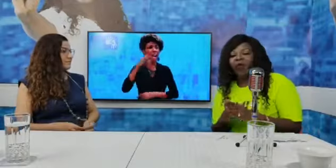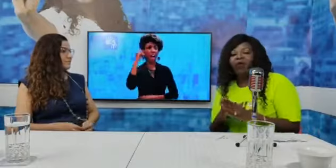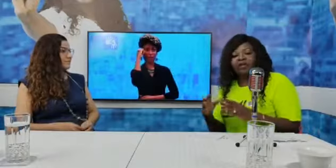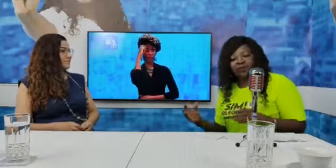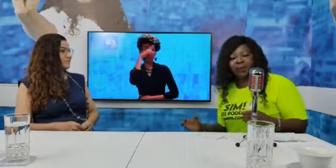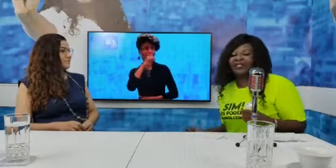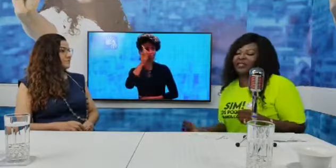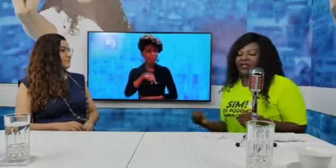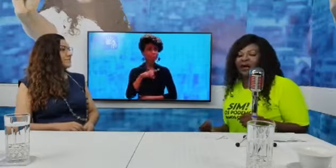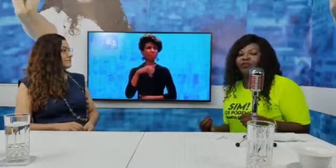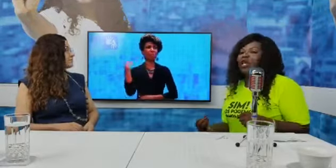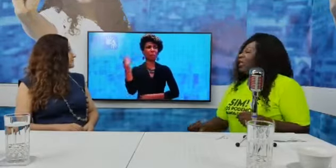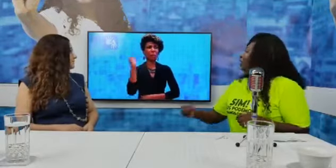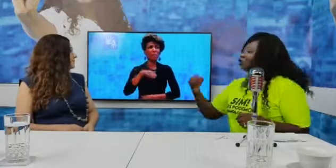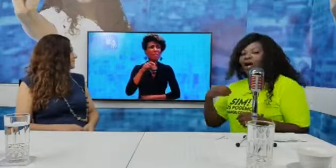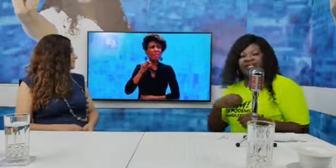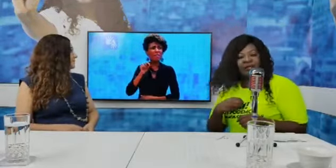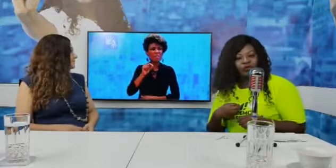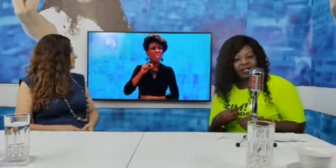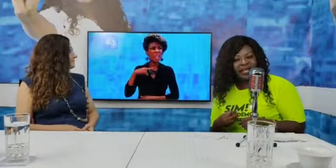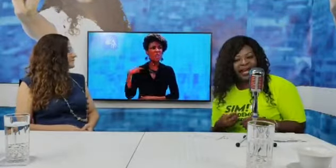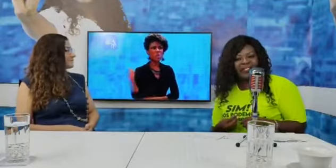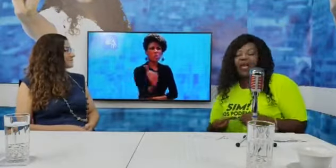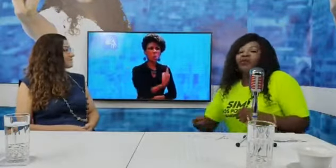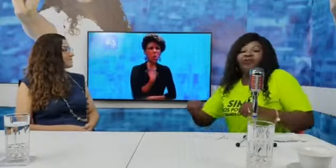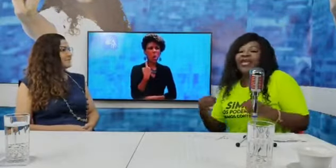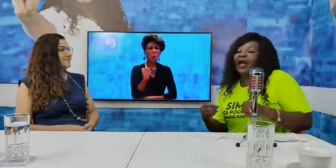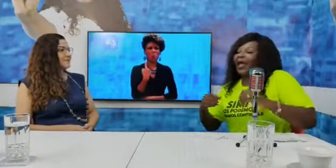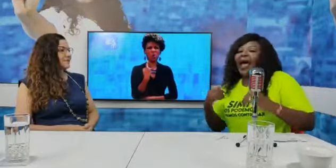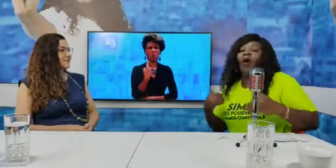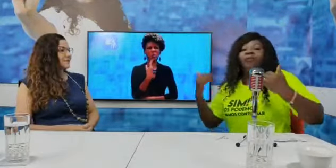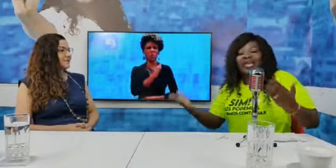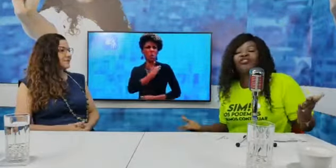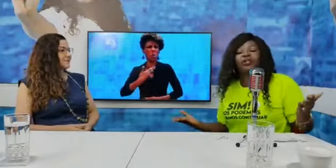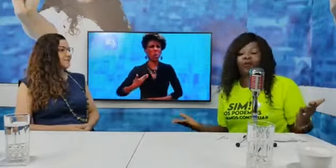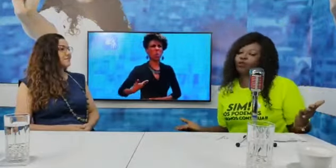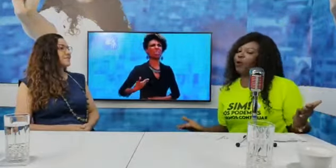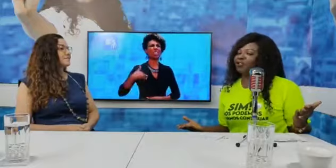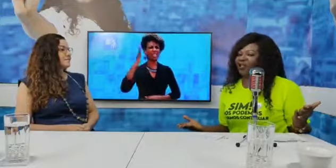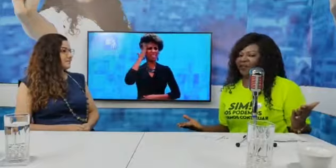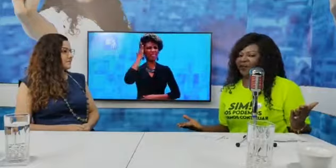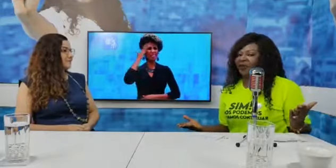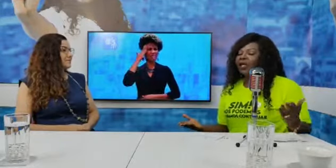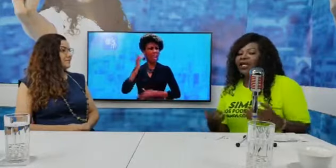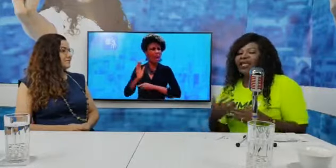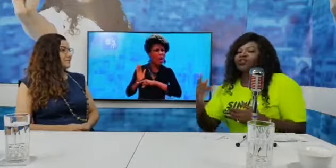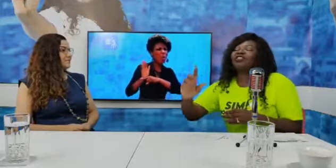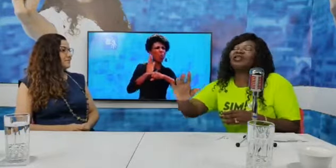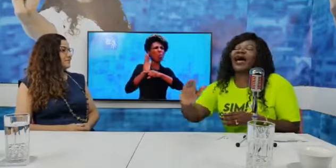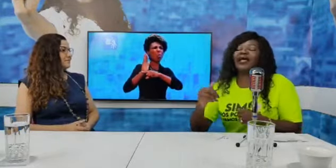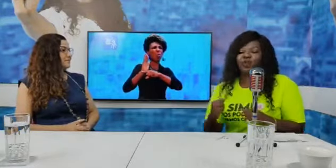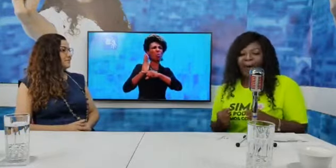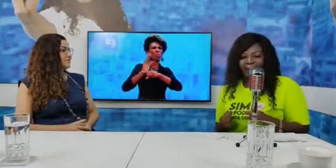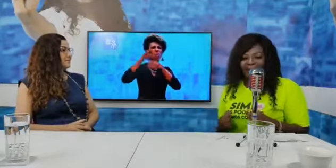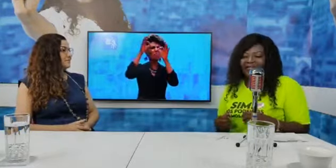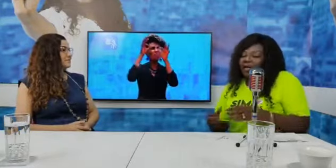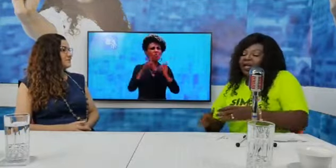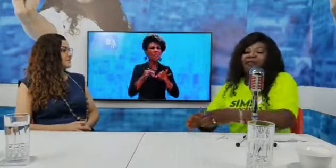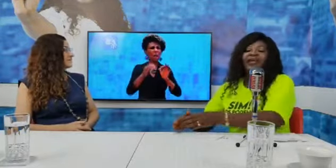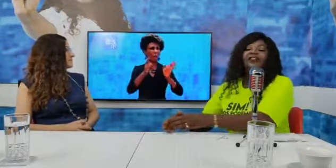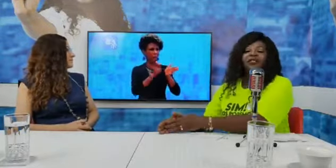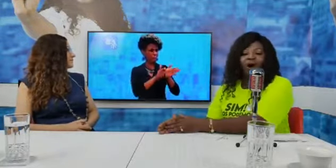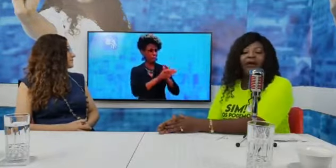é algo que nós precisamos que as nossas autoridades venham realmente dar o suporte devido, que isso saia de